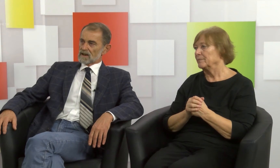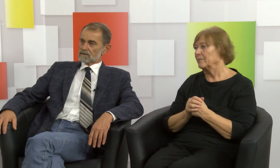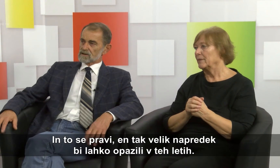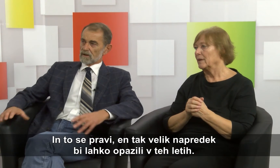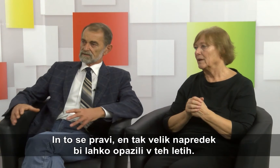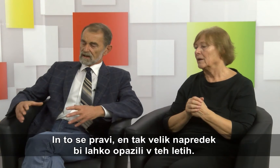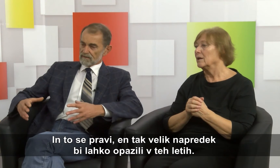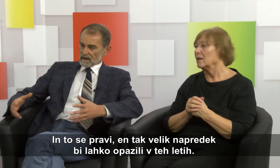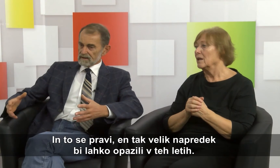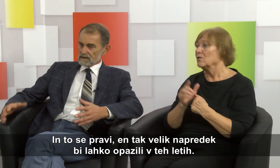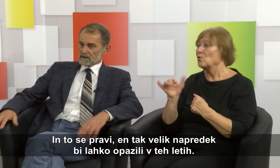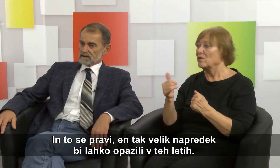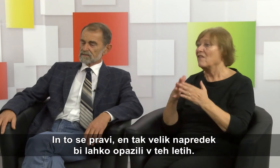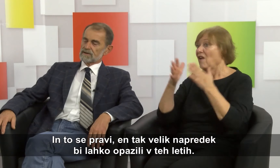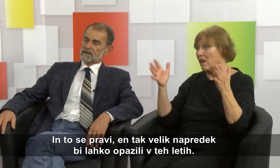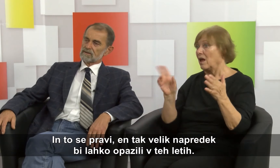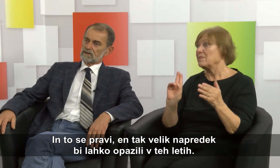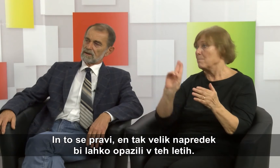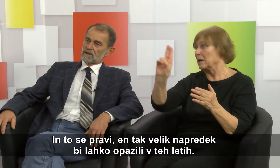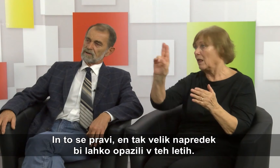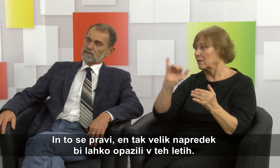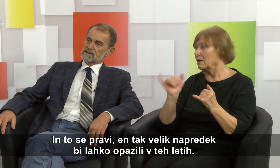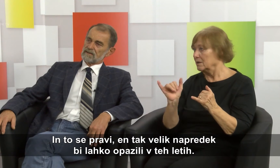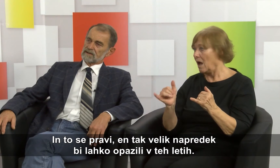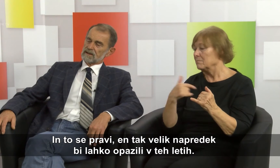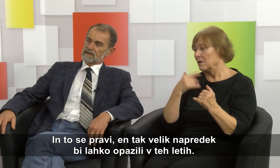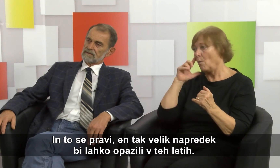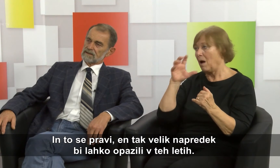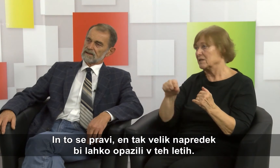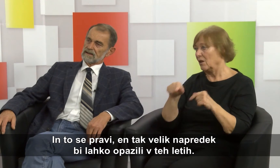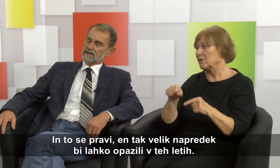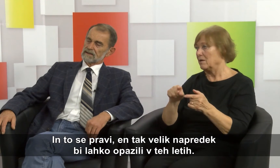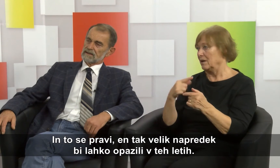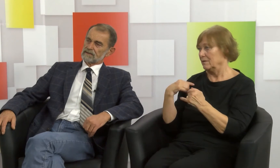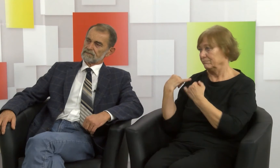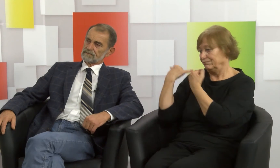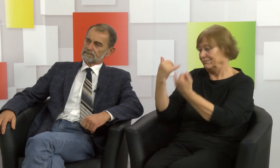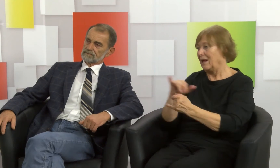To se pravi, tak velik napredek bi lahko opazili v teh letih. In kakšne